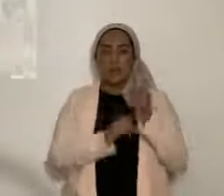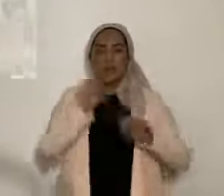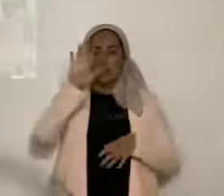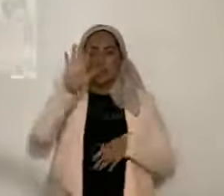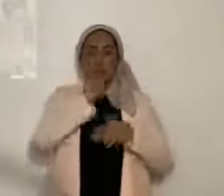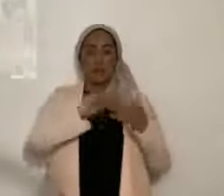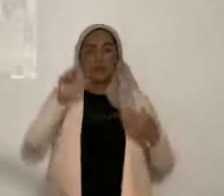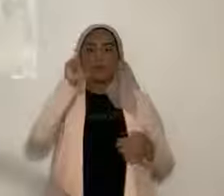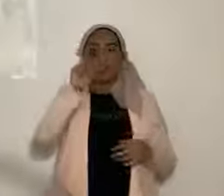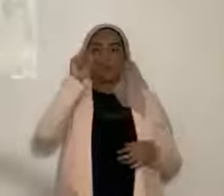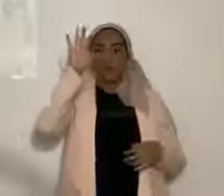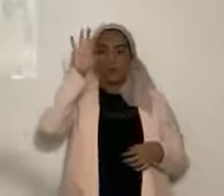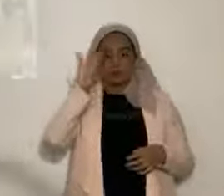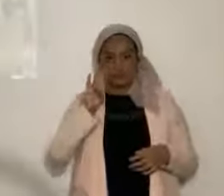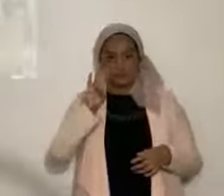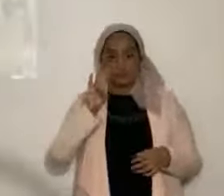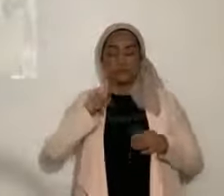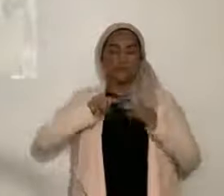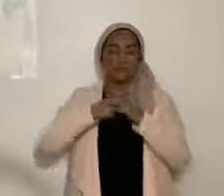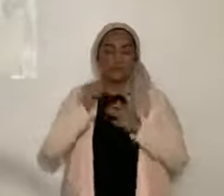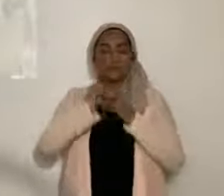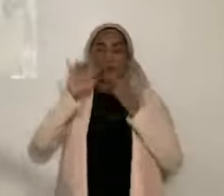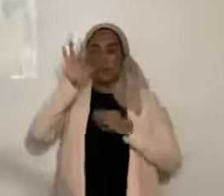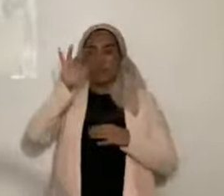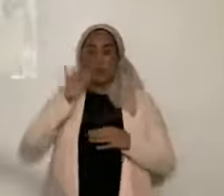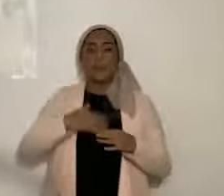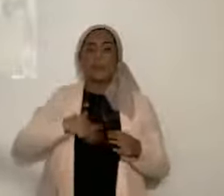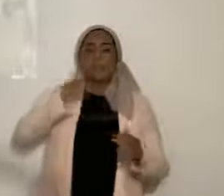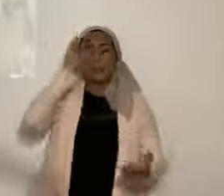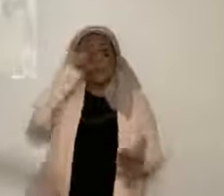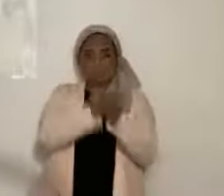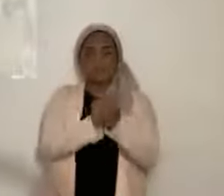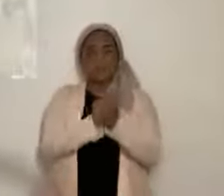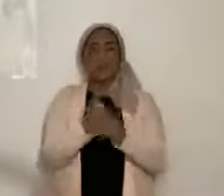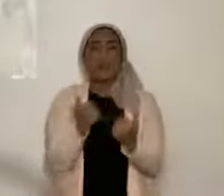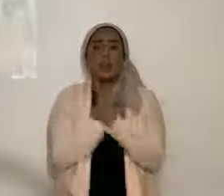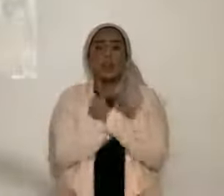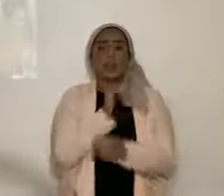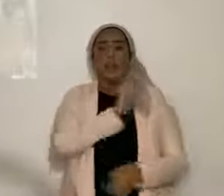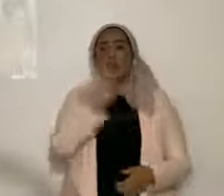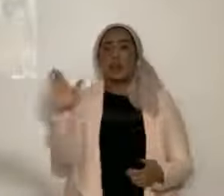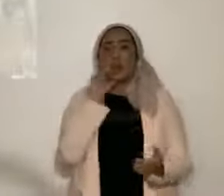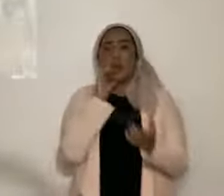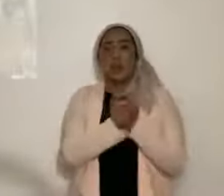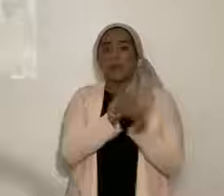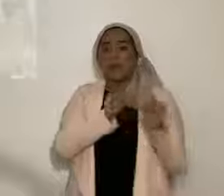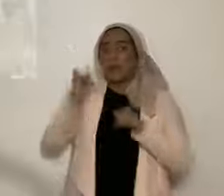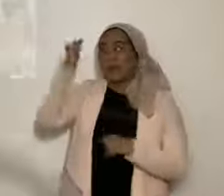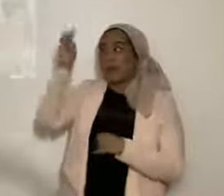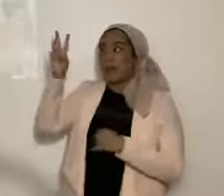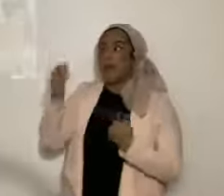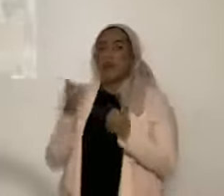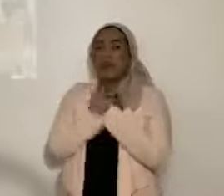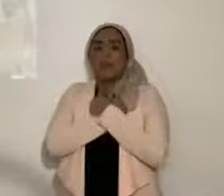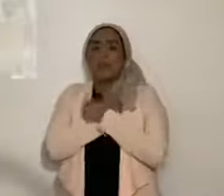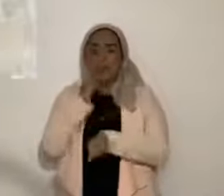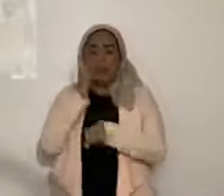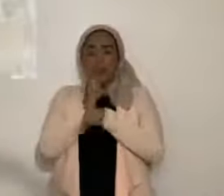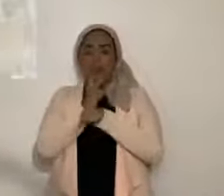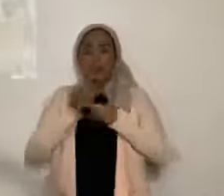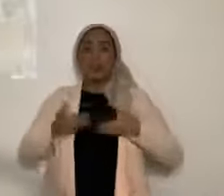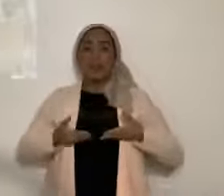27. Podemos empezar desde el 25. Maridos, amad a vuestras mujeres, así como Yahshua amó a la Keilah y